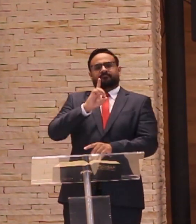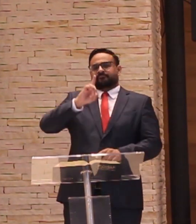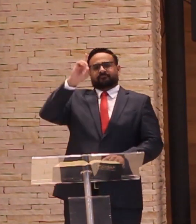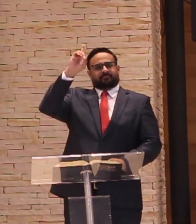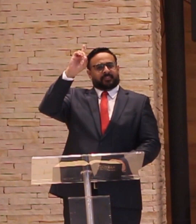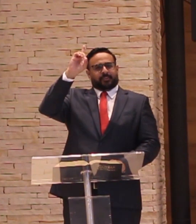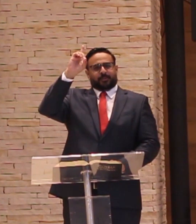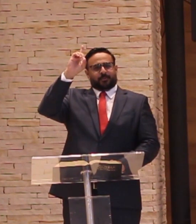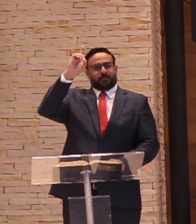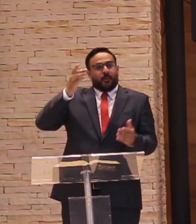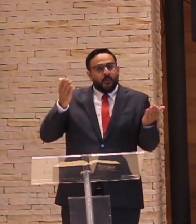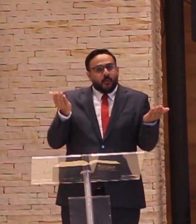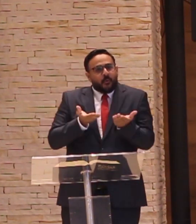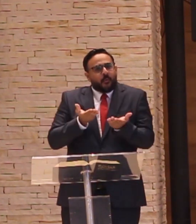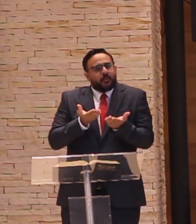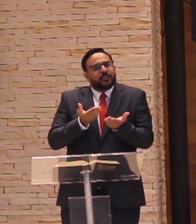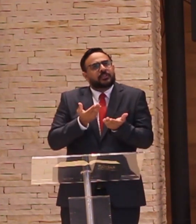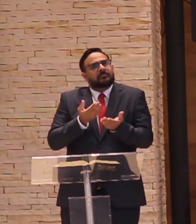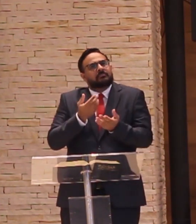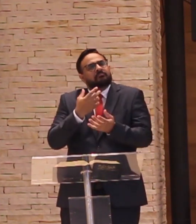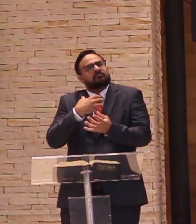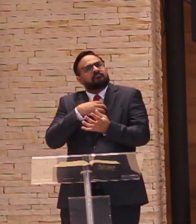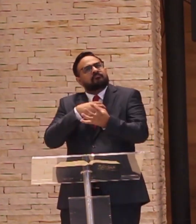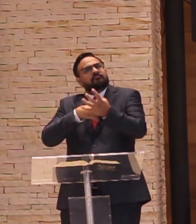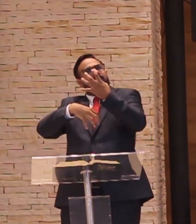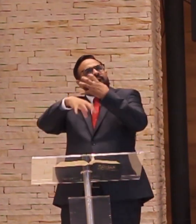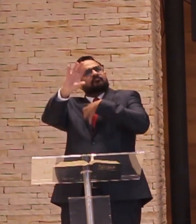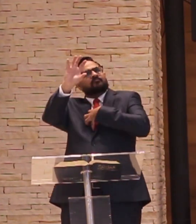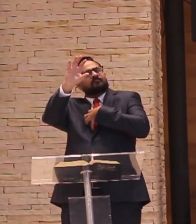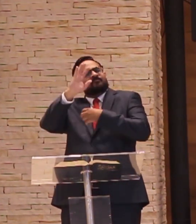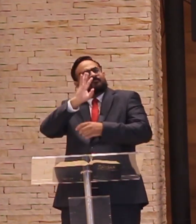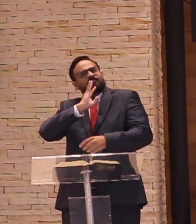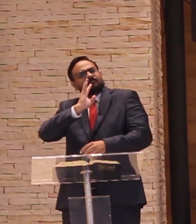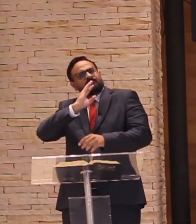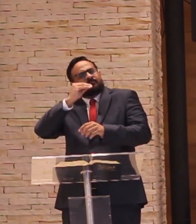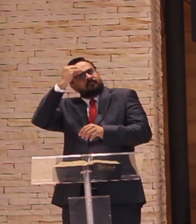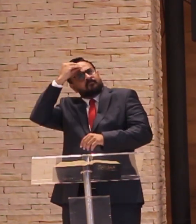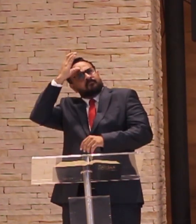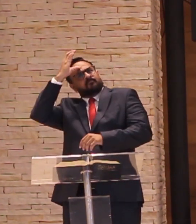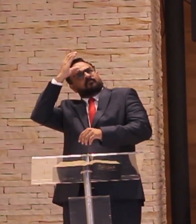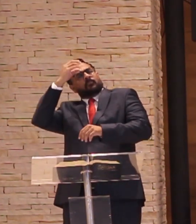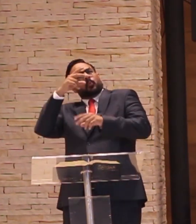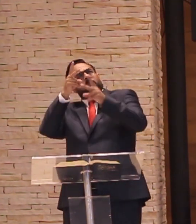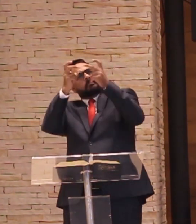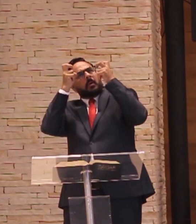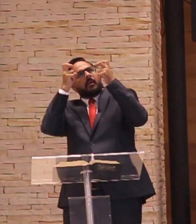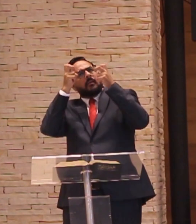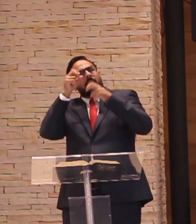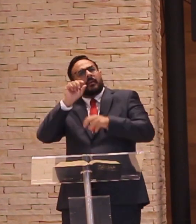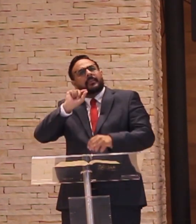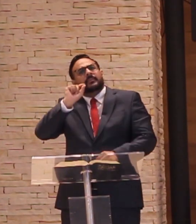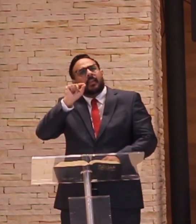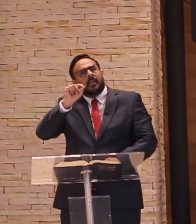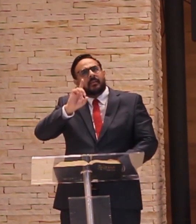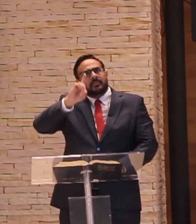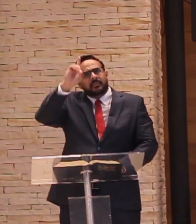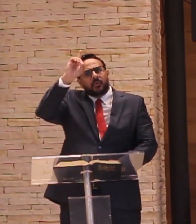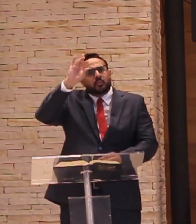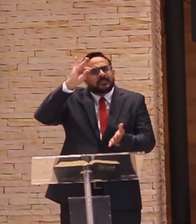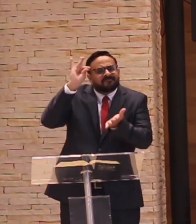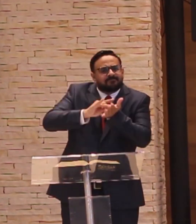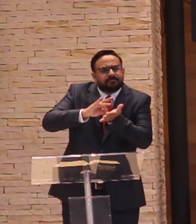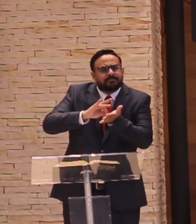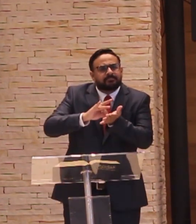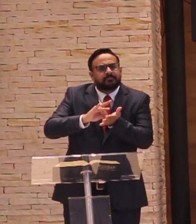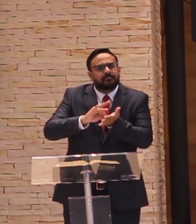Abraão, porque foi o ponto divisor de águas aonde Abraão começou a entender quem era